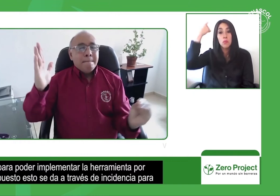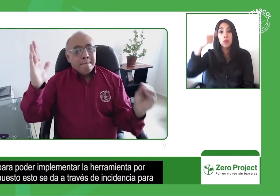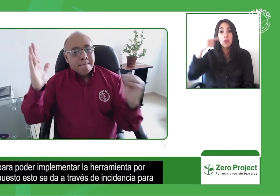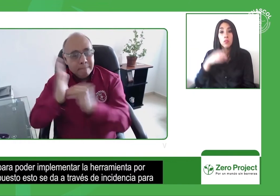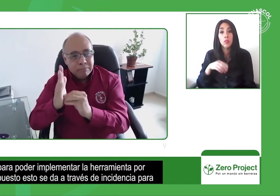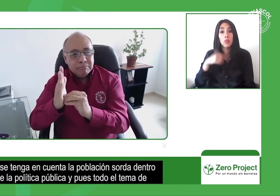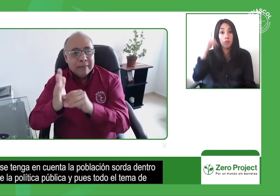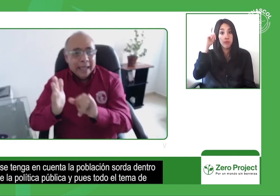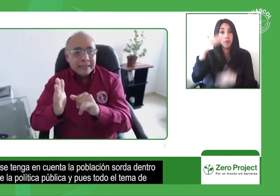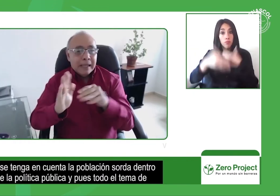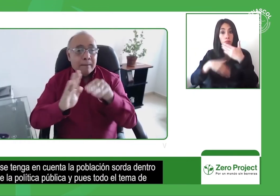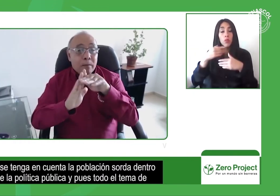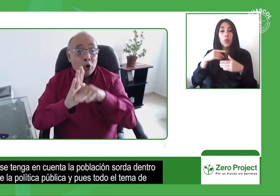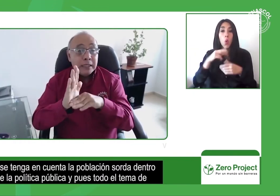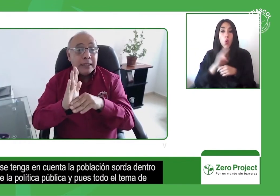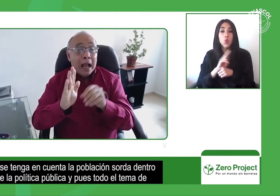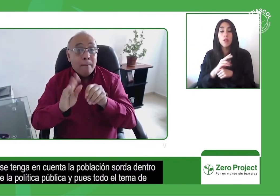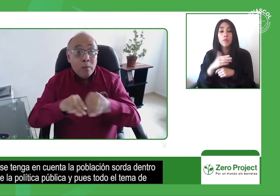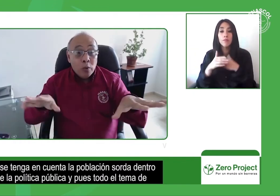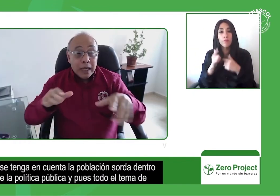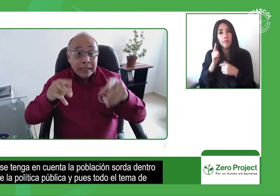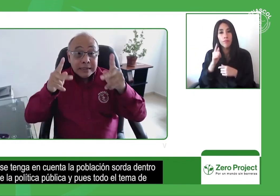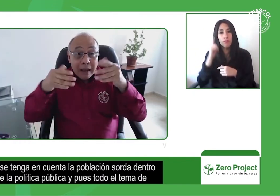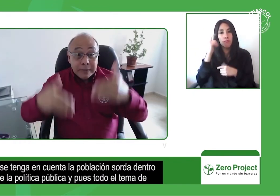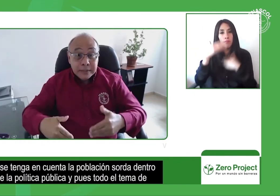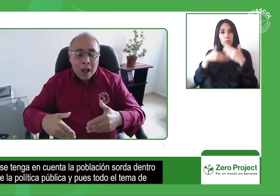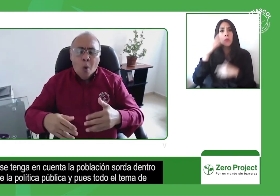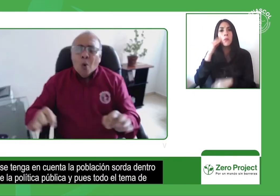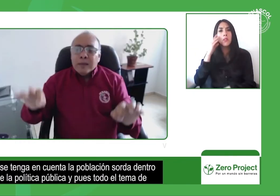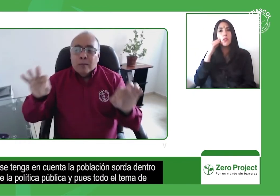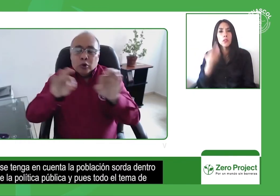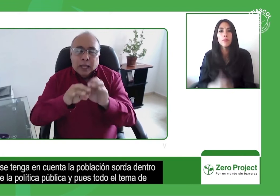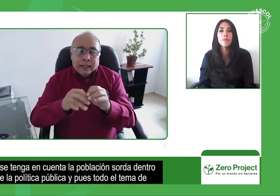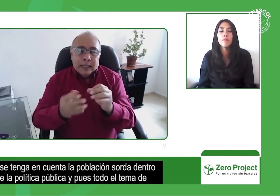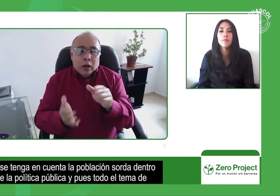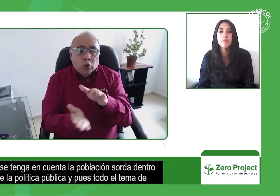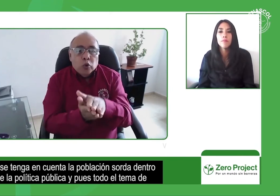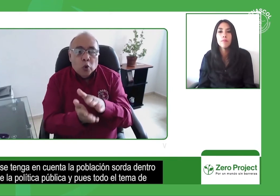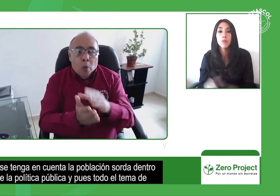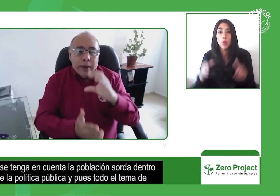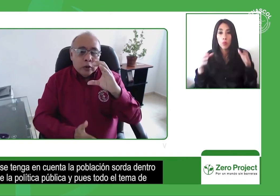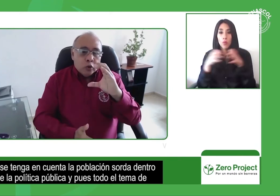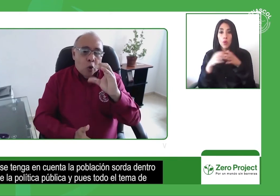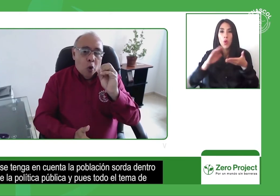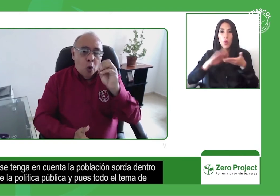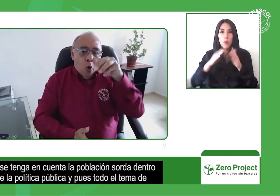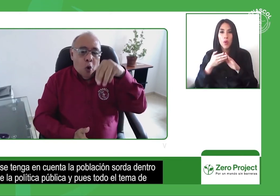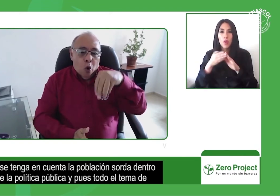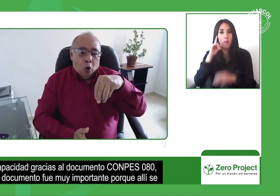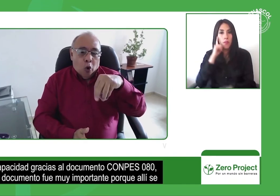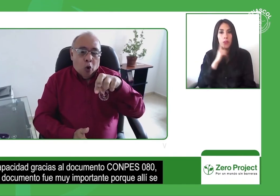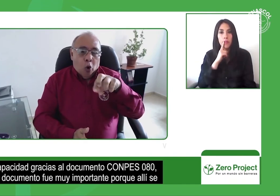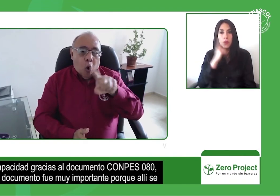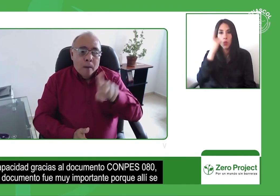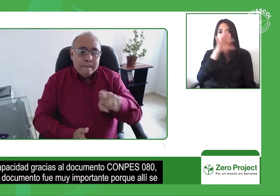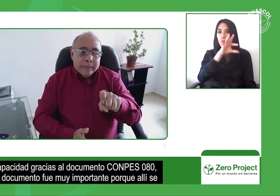través de incidencia para que se tenga en cuenta la población sorda dentro de la política pública y, pues, todo el tema